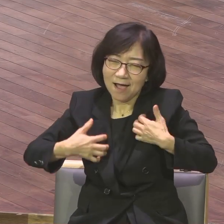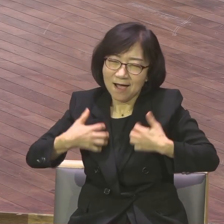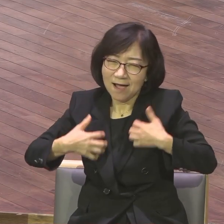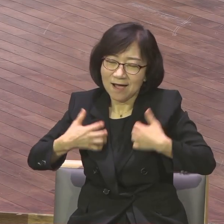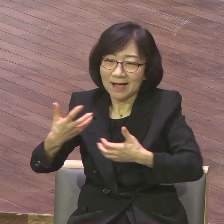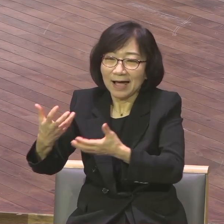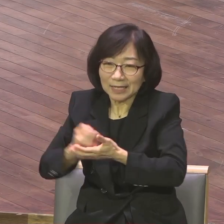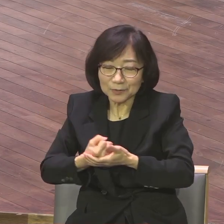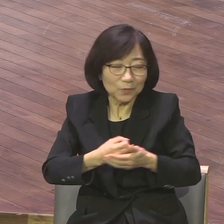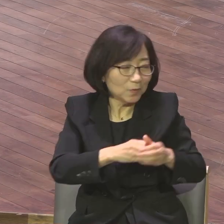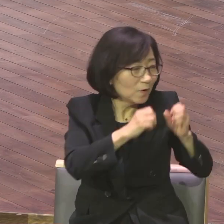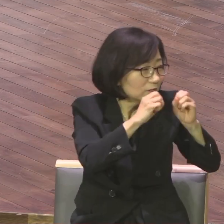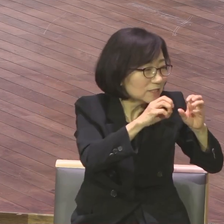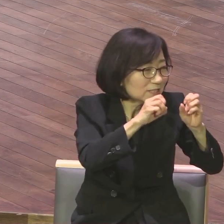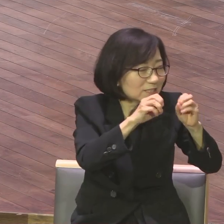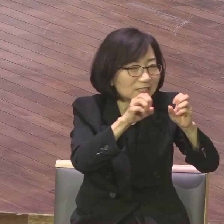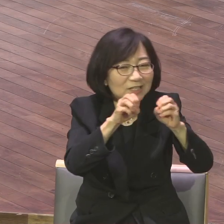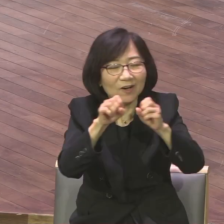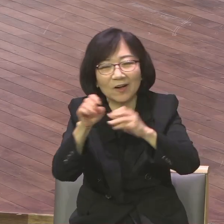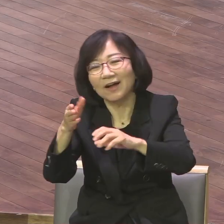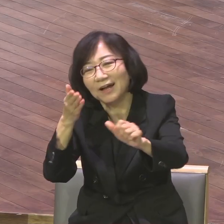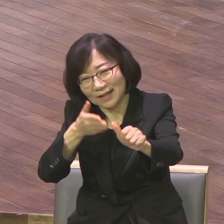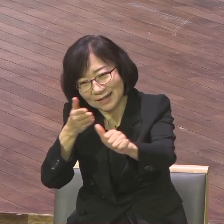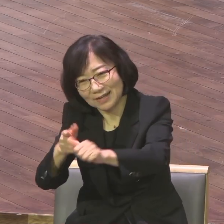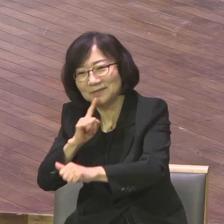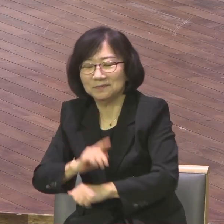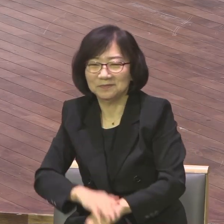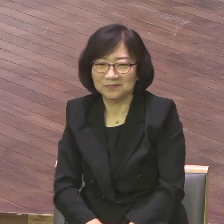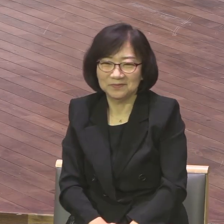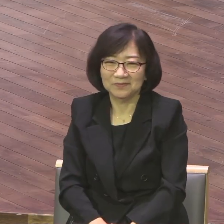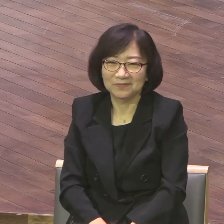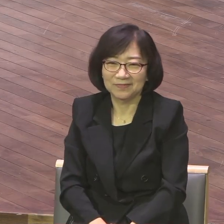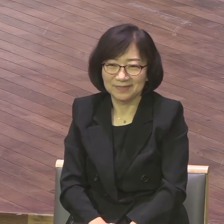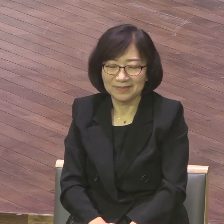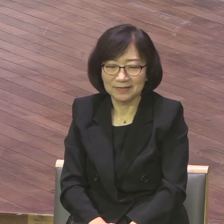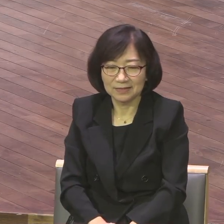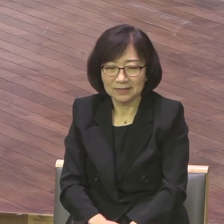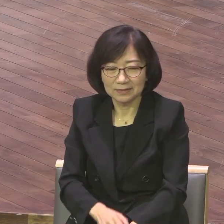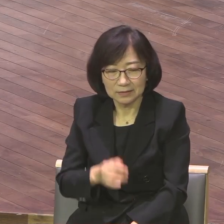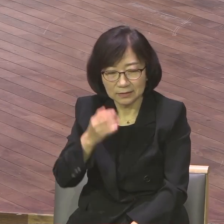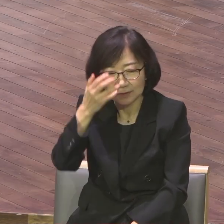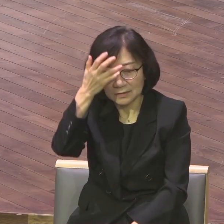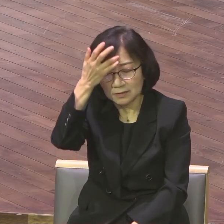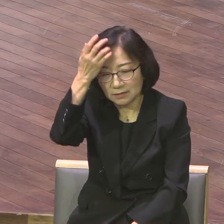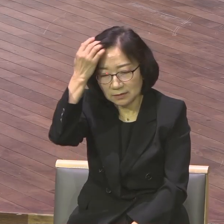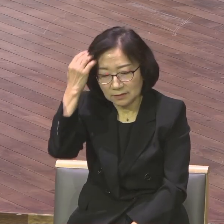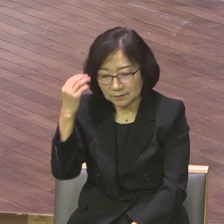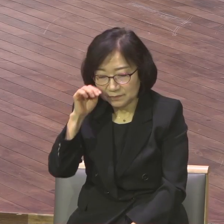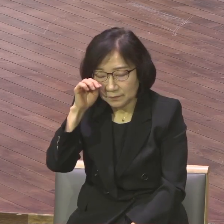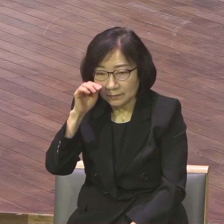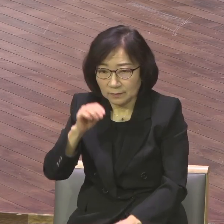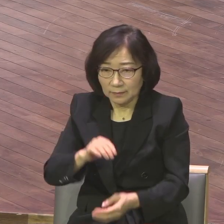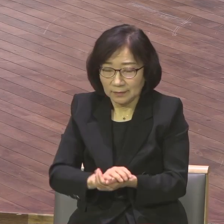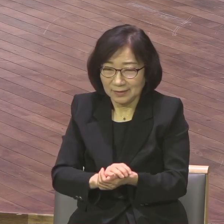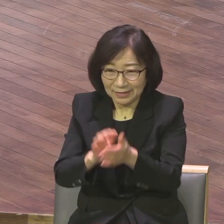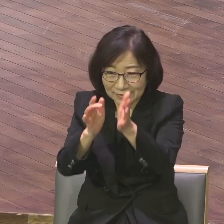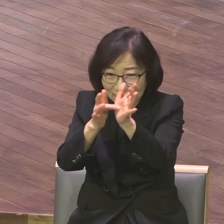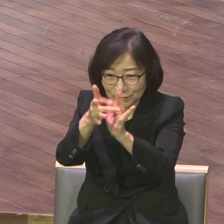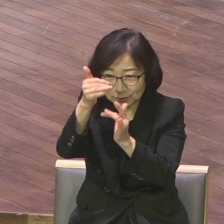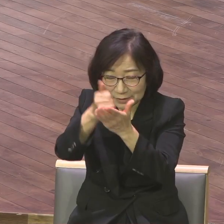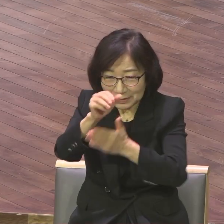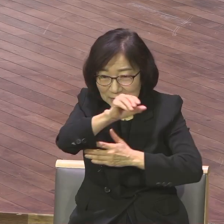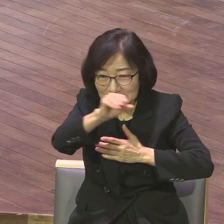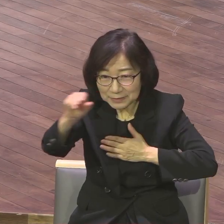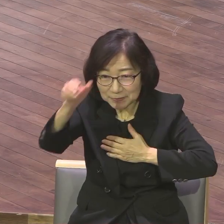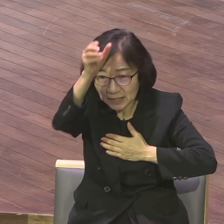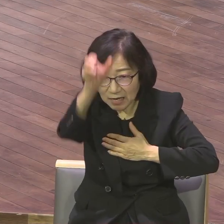증거하는 삶으로 들어가라. 자, 성만찬은 예수님께서 이 십자가를 지시기